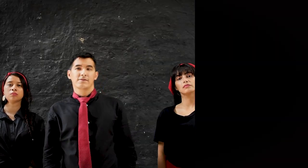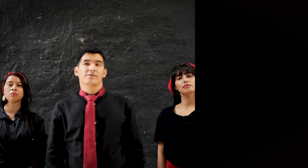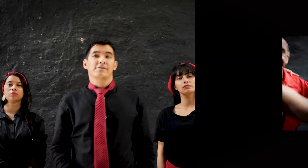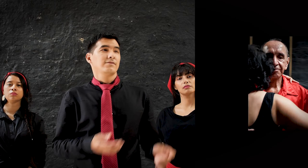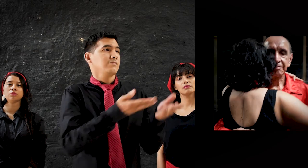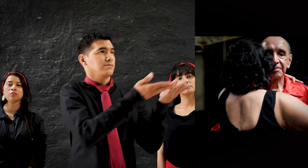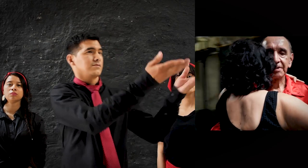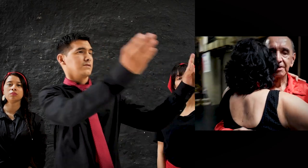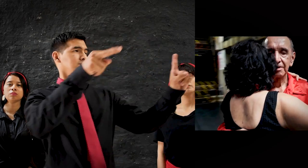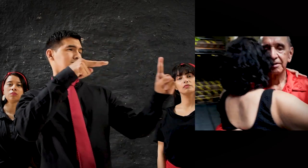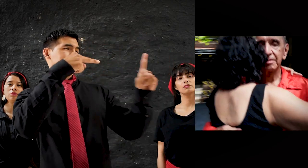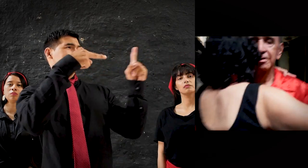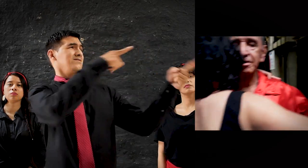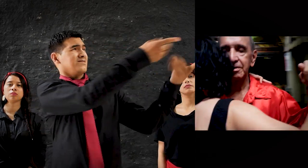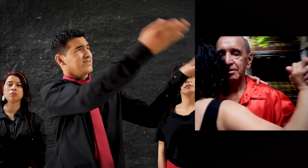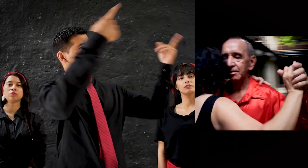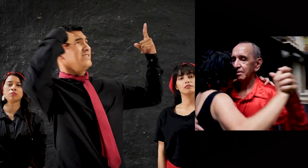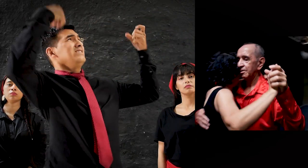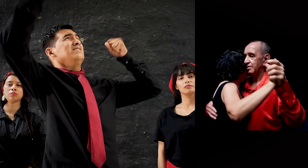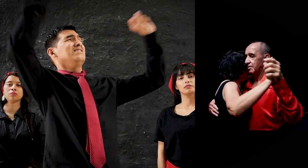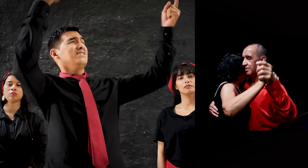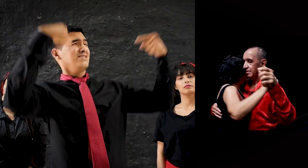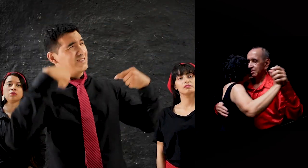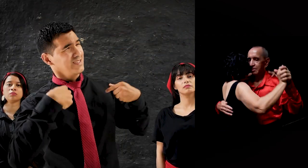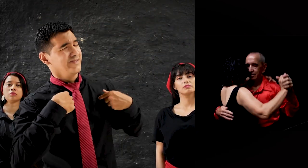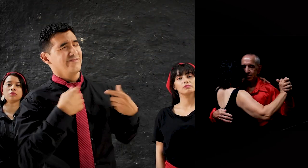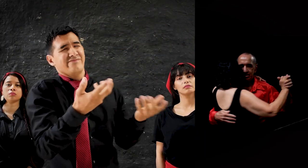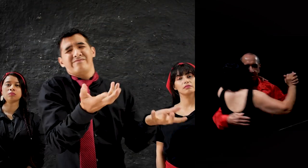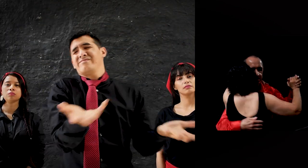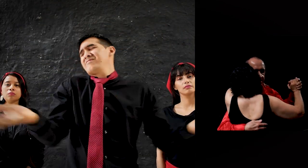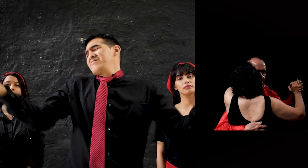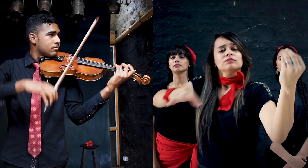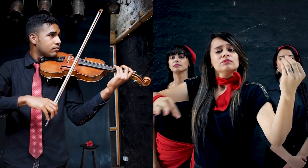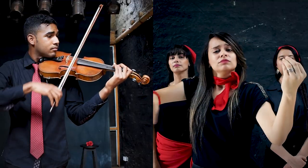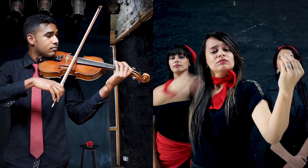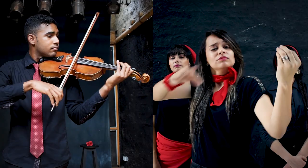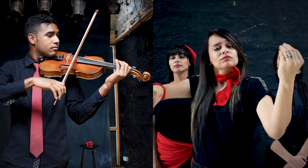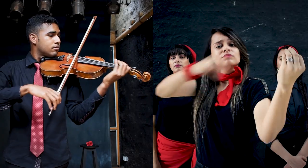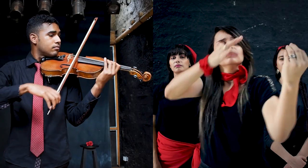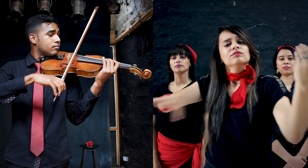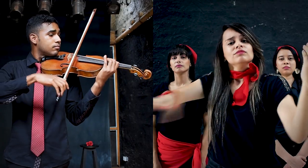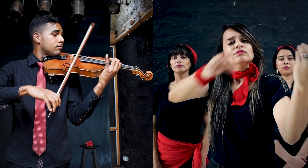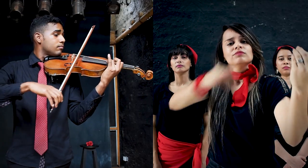Se dice muchas cosas, más el voto me interesa porque pierde la cabeza ocupándose de mí.